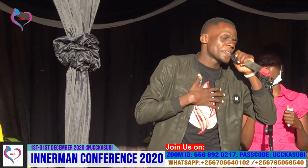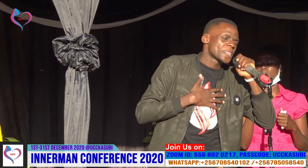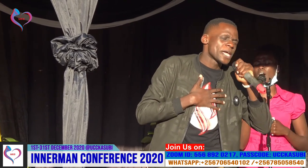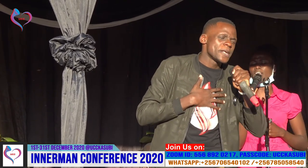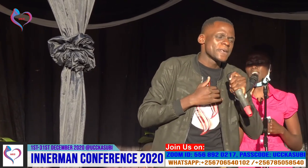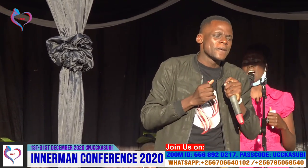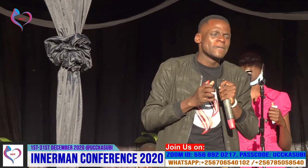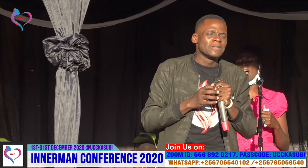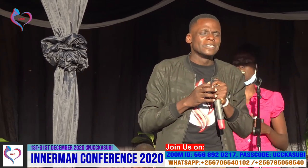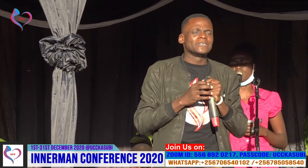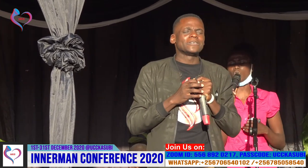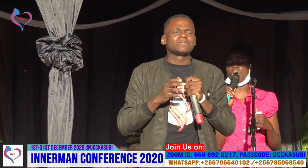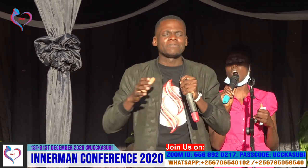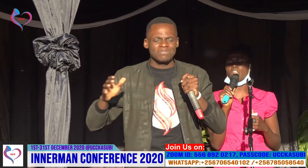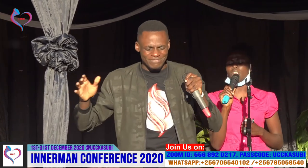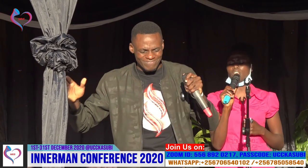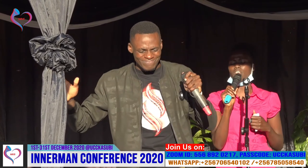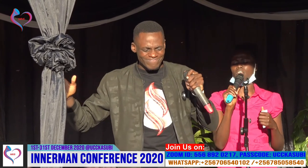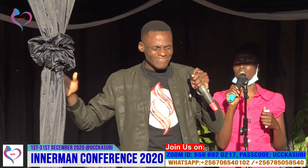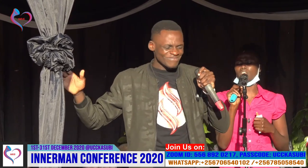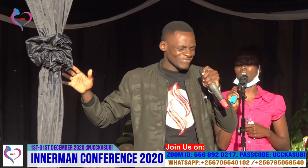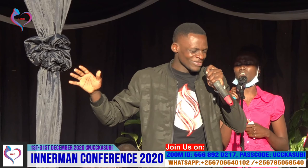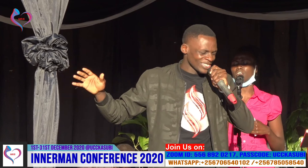Nyamba manye nti woli.